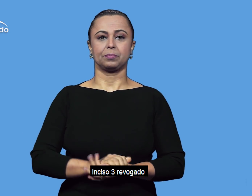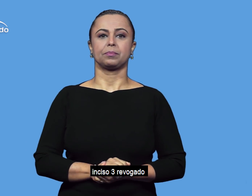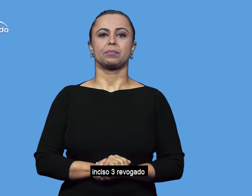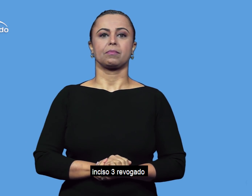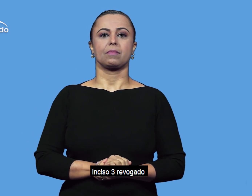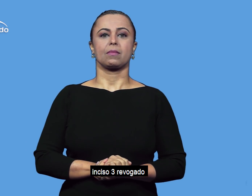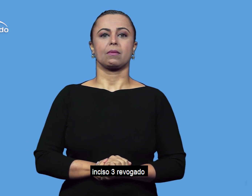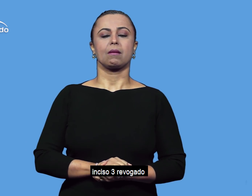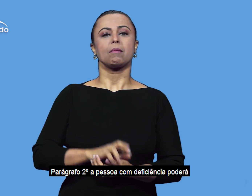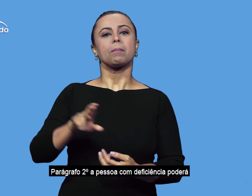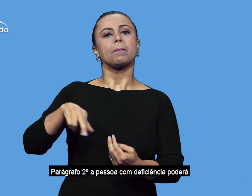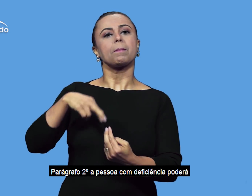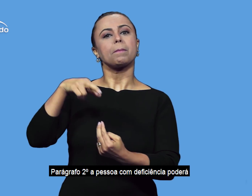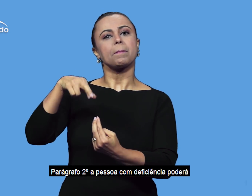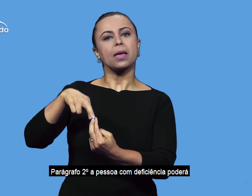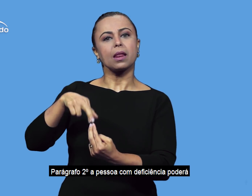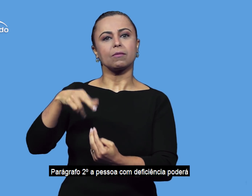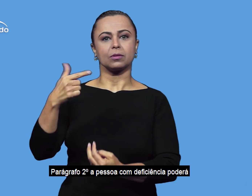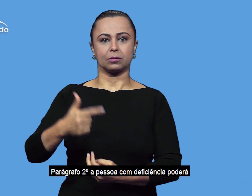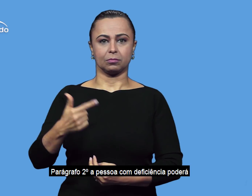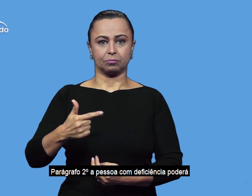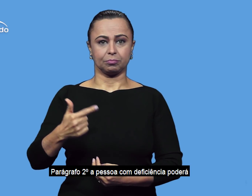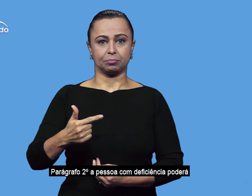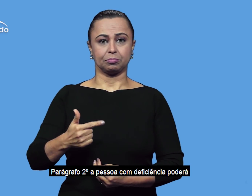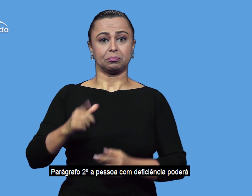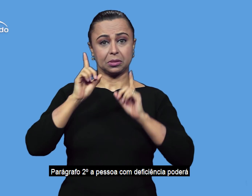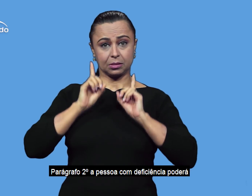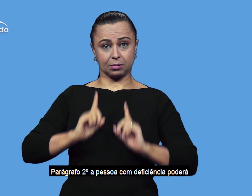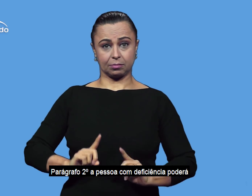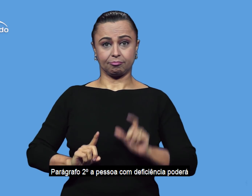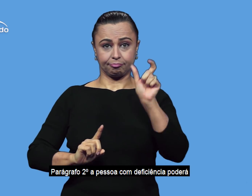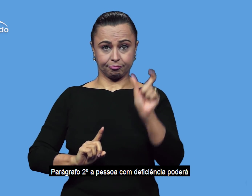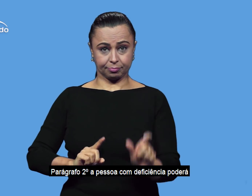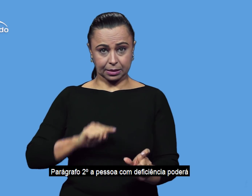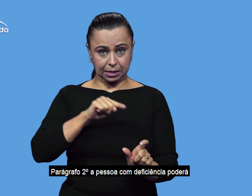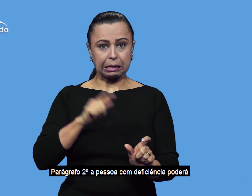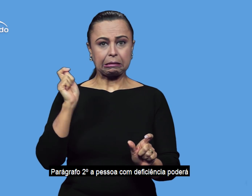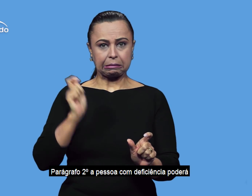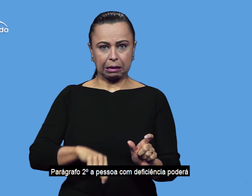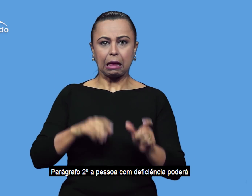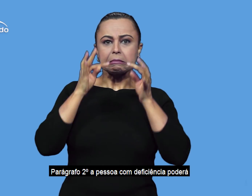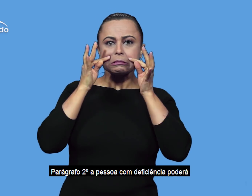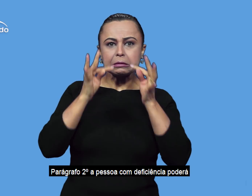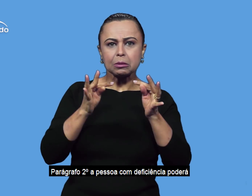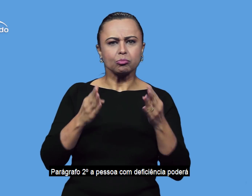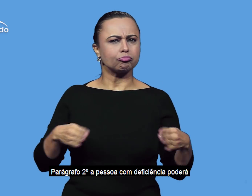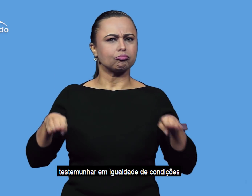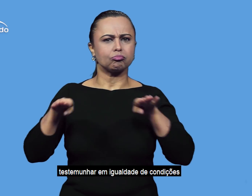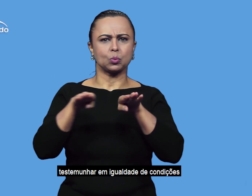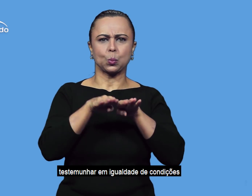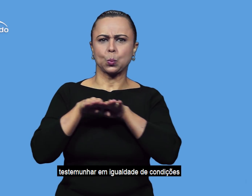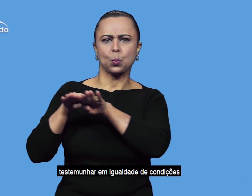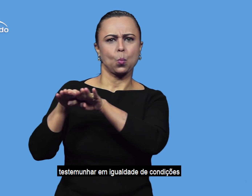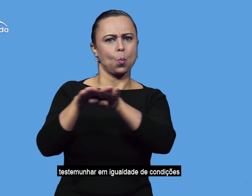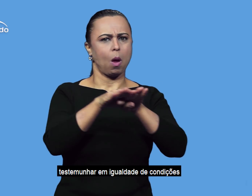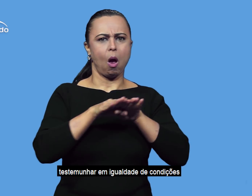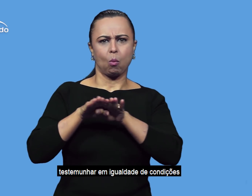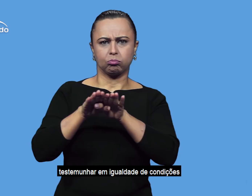revogado o parágrafo 2º a pessoa com deficiência poderá testemunhar em igualdade de